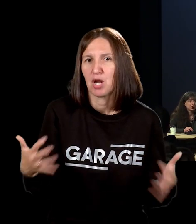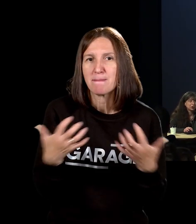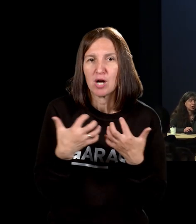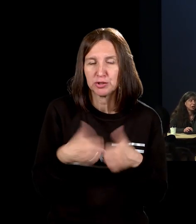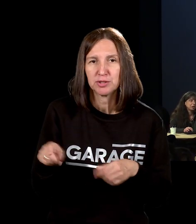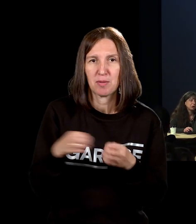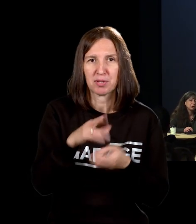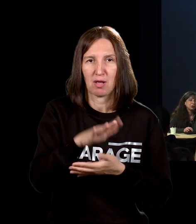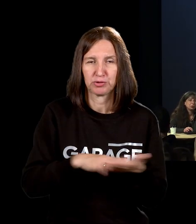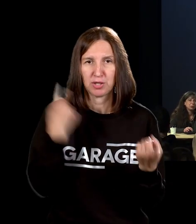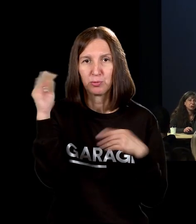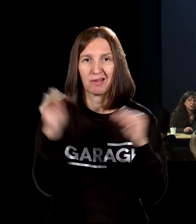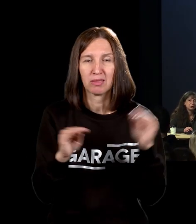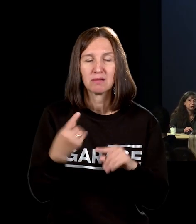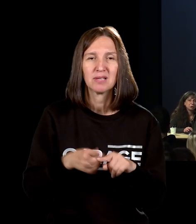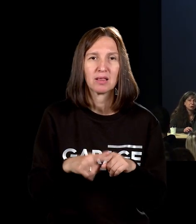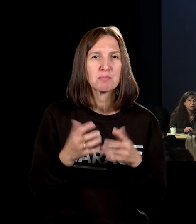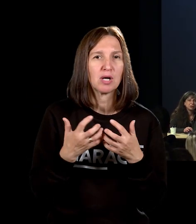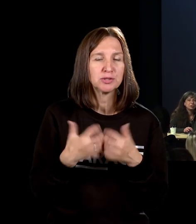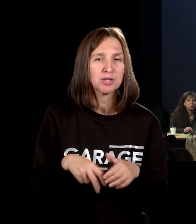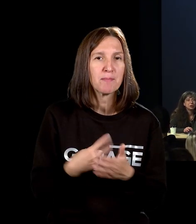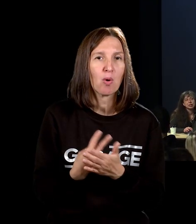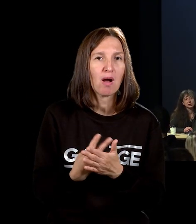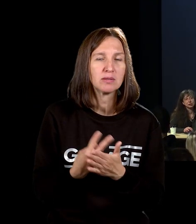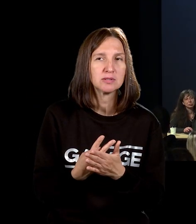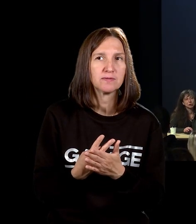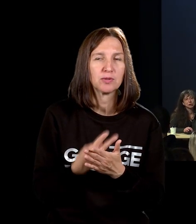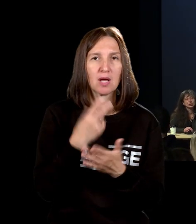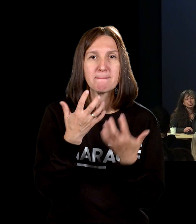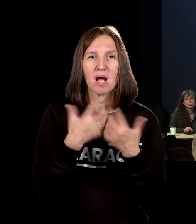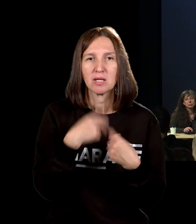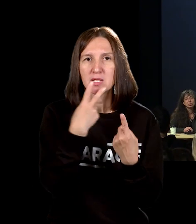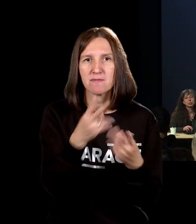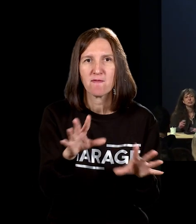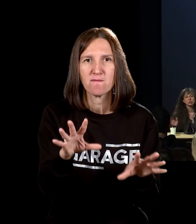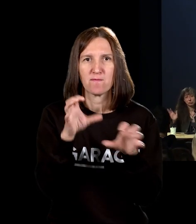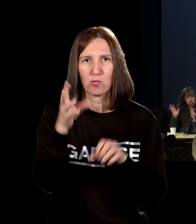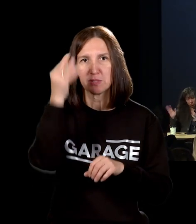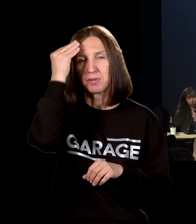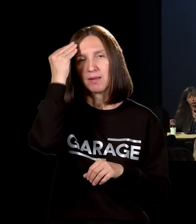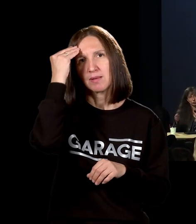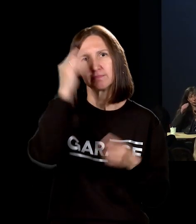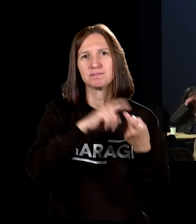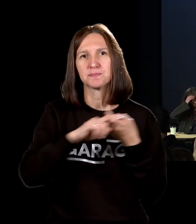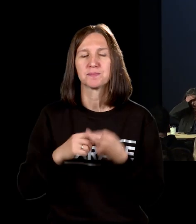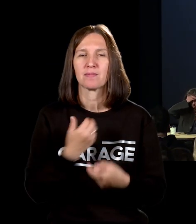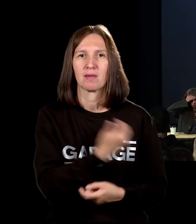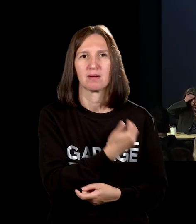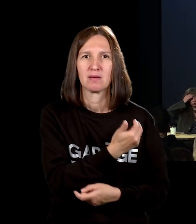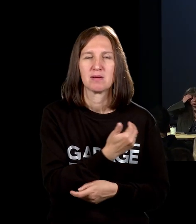будут продолжать делать, это машина, которая показывает, собственно говоря, механизм восприятия. Это привет большому